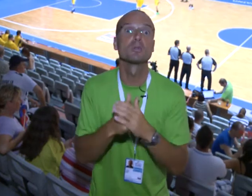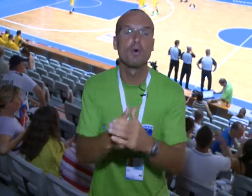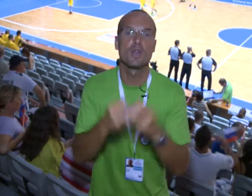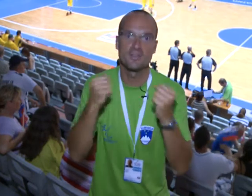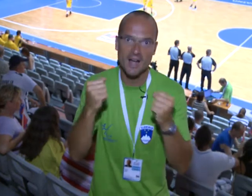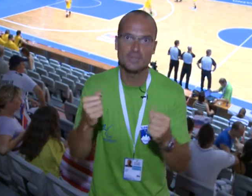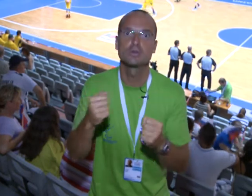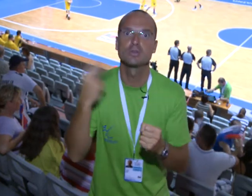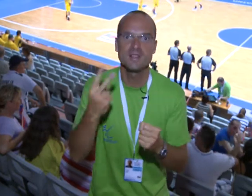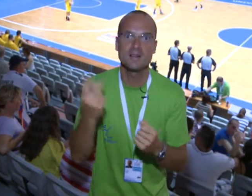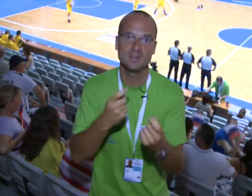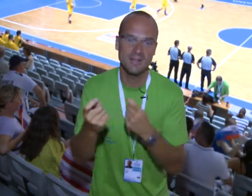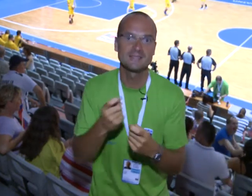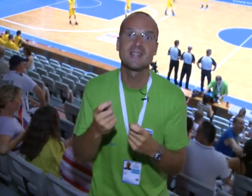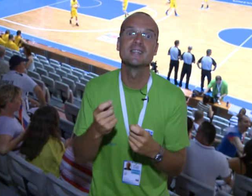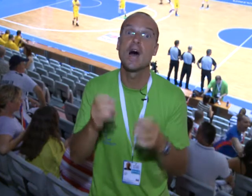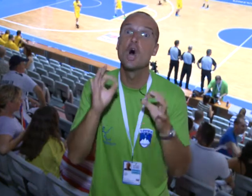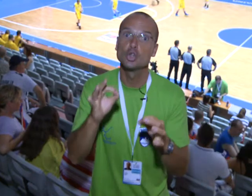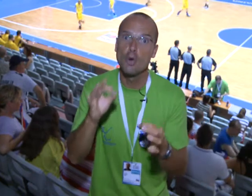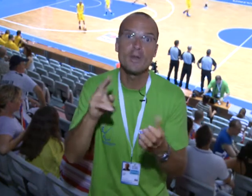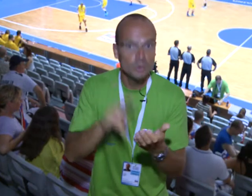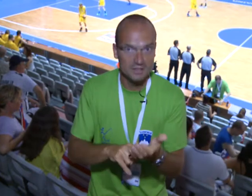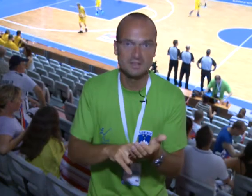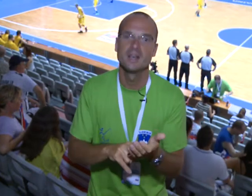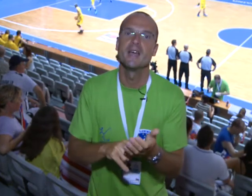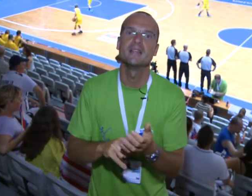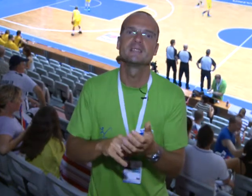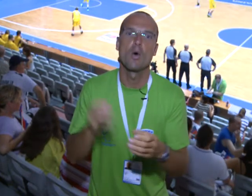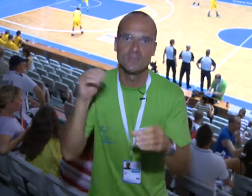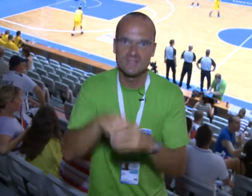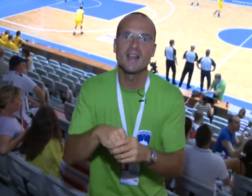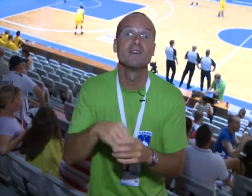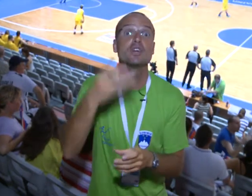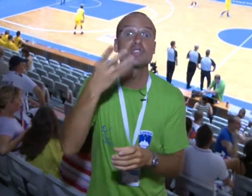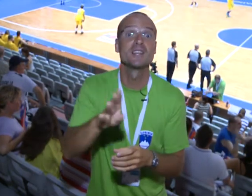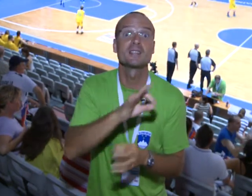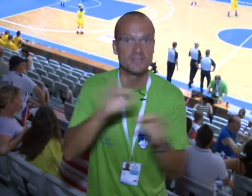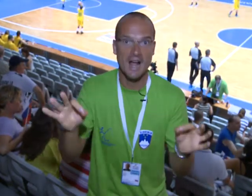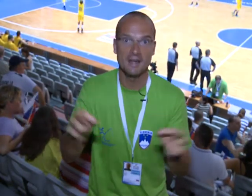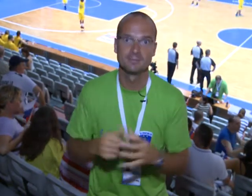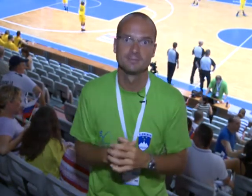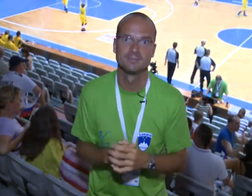podporo navijačev slovenska reprezentanca naredila dober vtis in se uvrstila v četrtfinale.